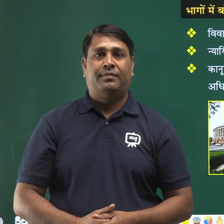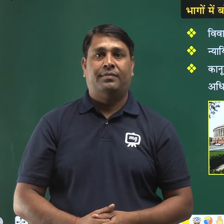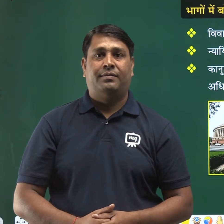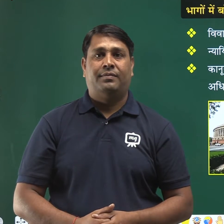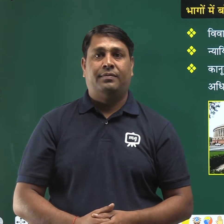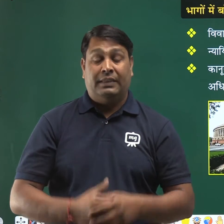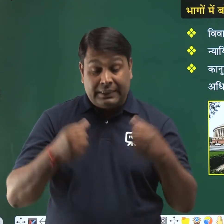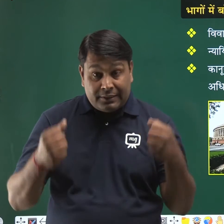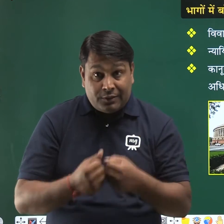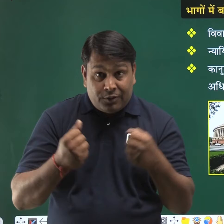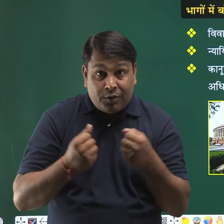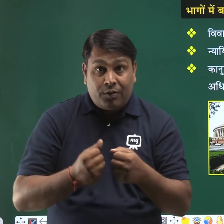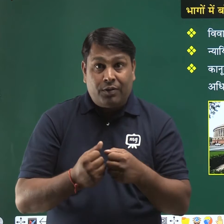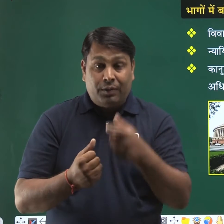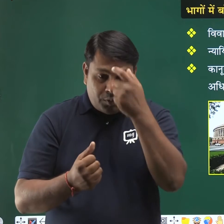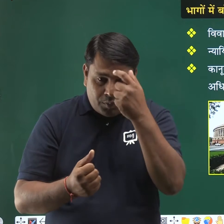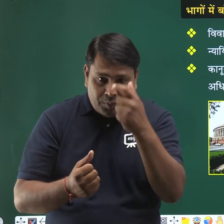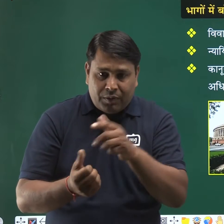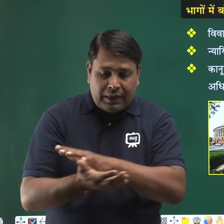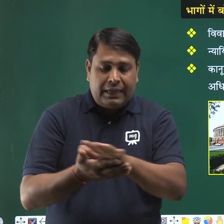विवादों का निपटारा करना,